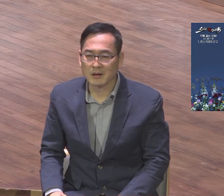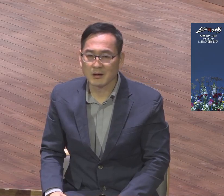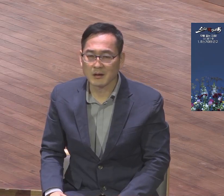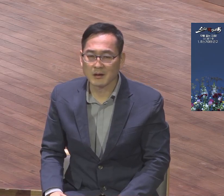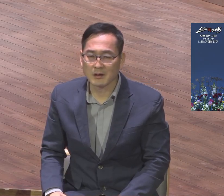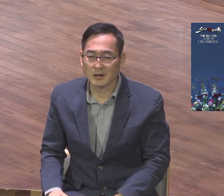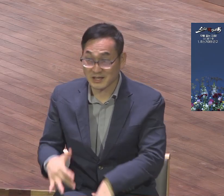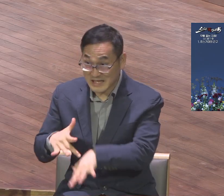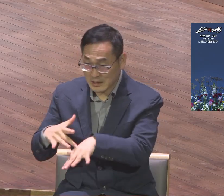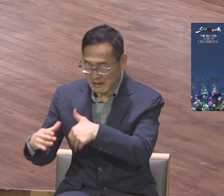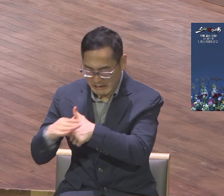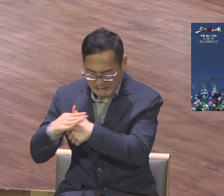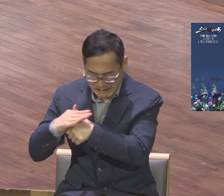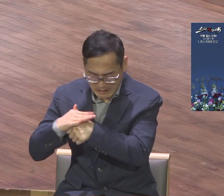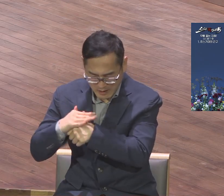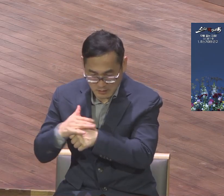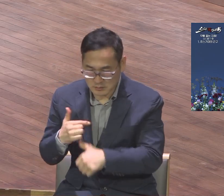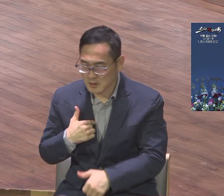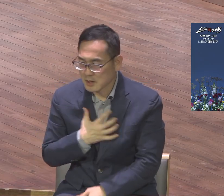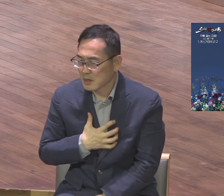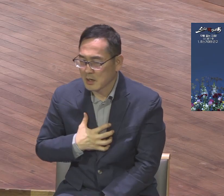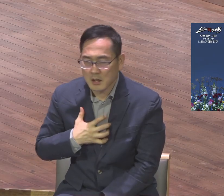사단 난당판을 만들어버려요.